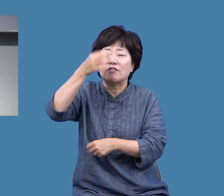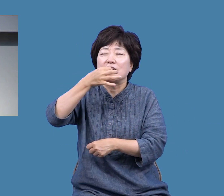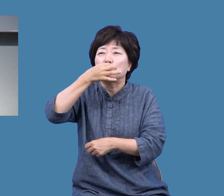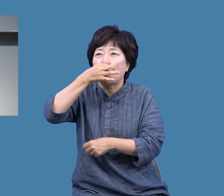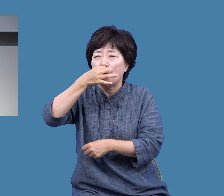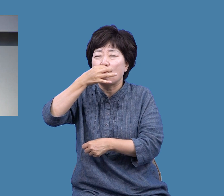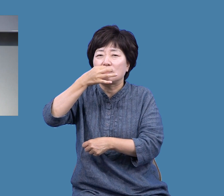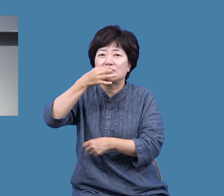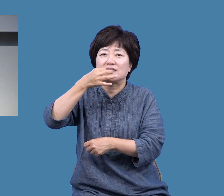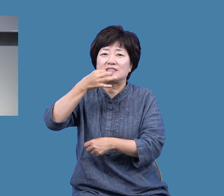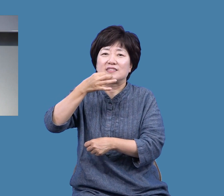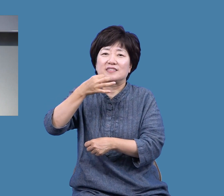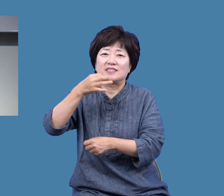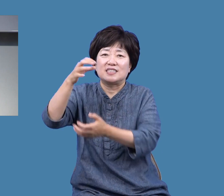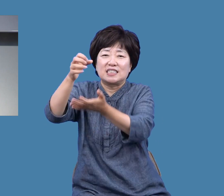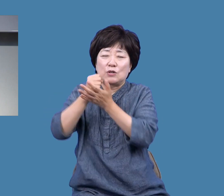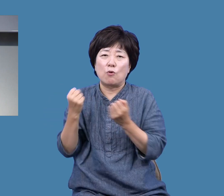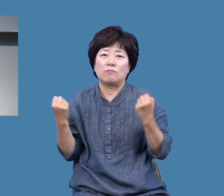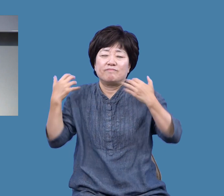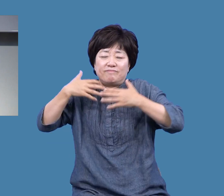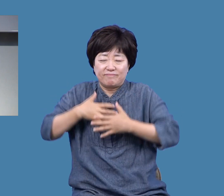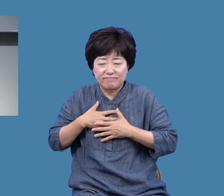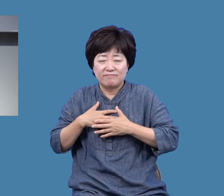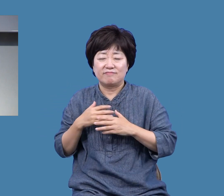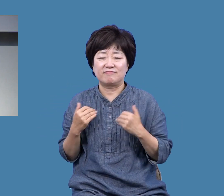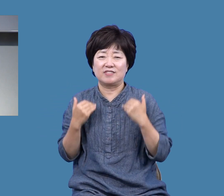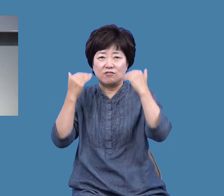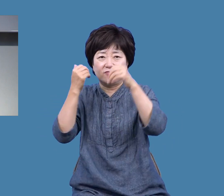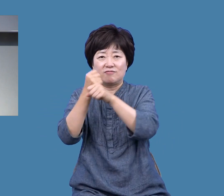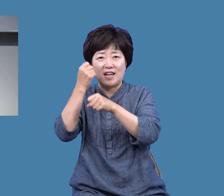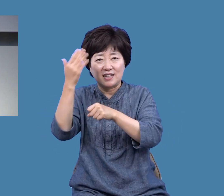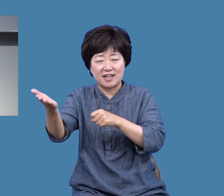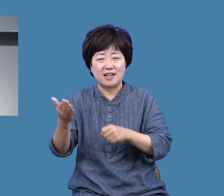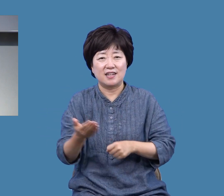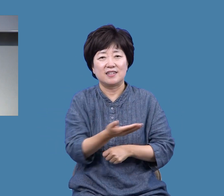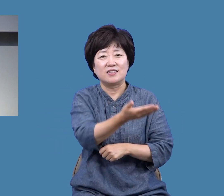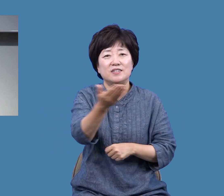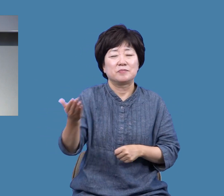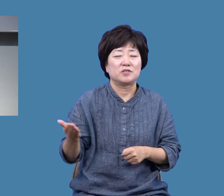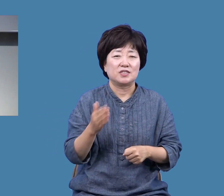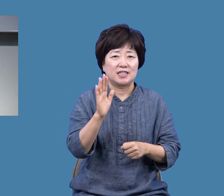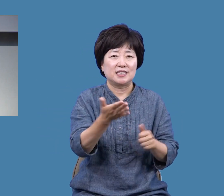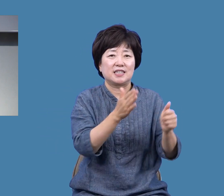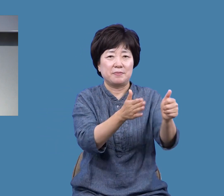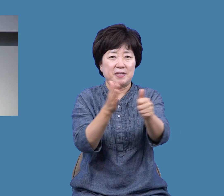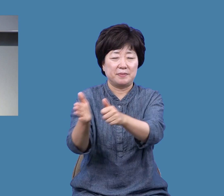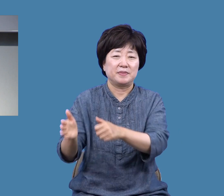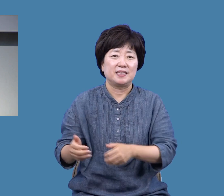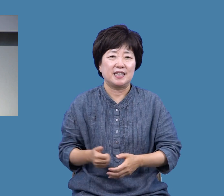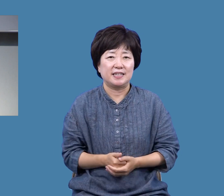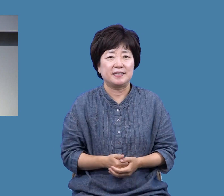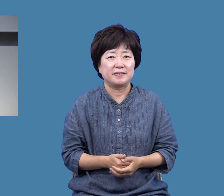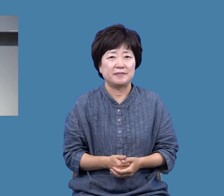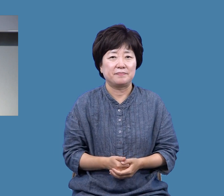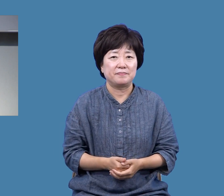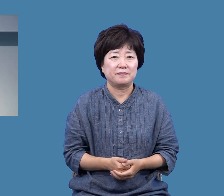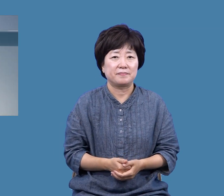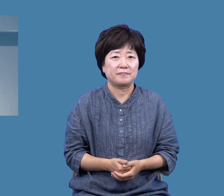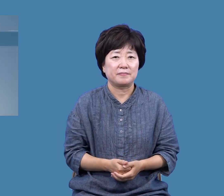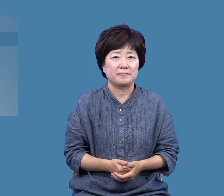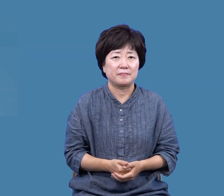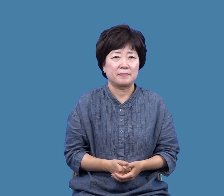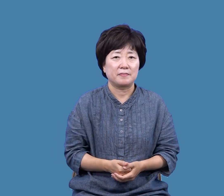영적인 성숙함이에요. 이 영적인 성숙함을 이루어가는 저와 여러분이 되시기를 주의 이름으로 축복합니다.